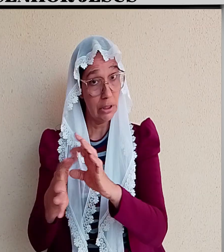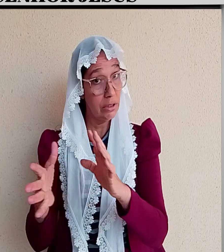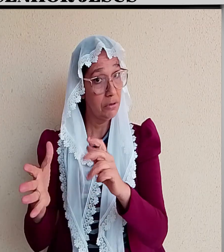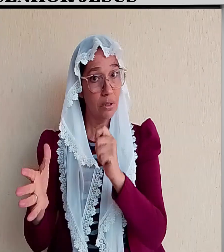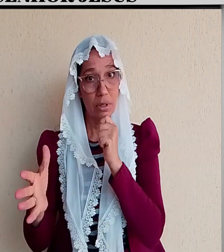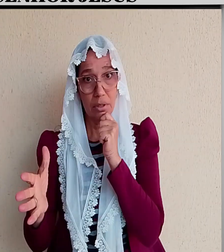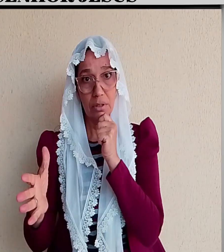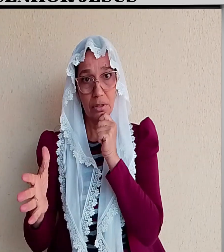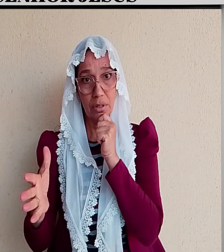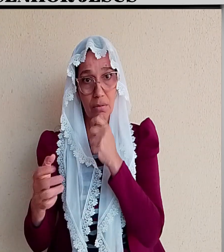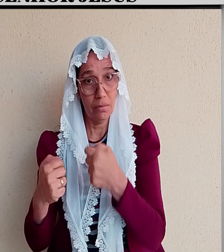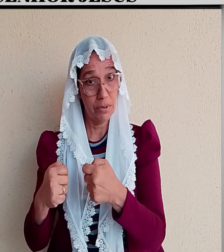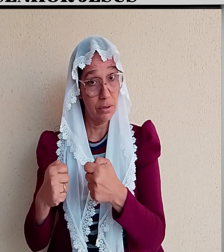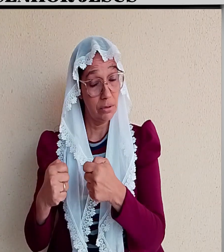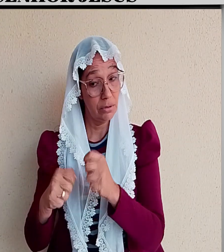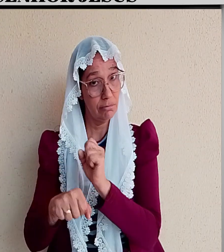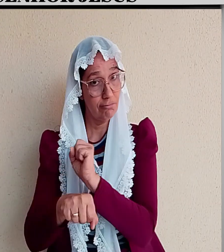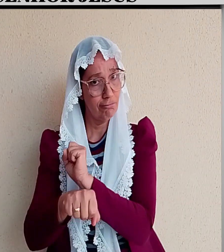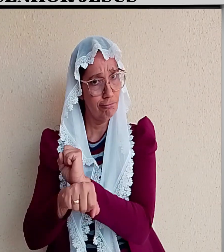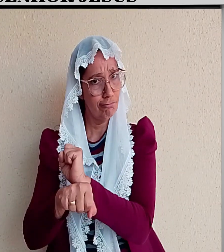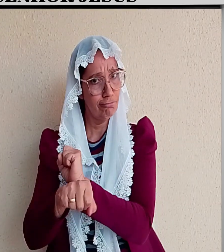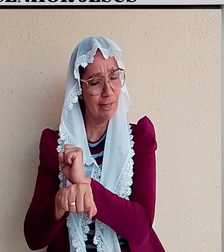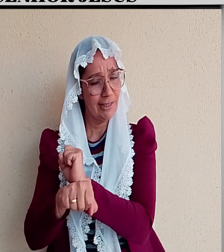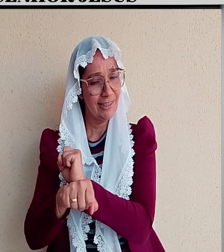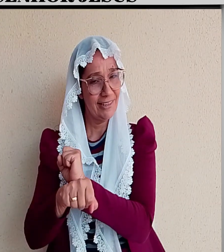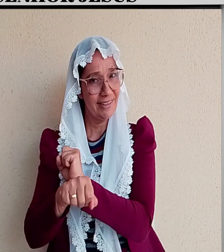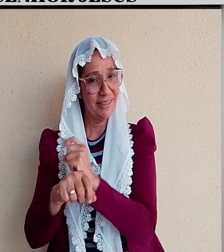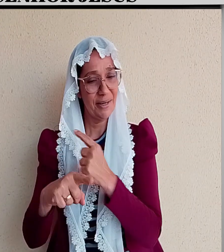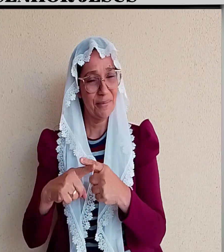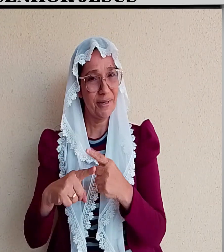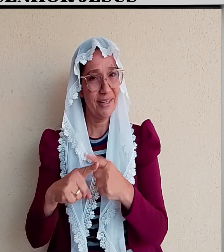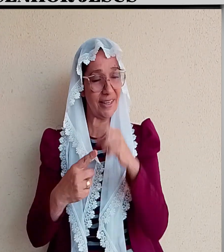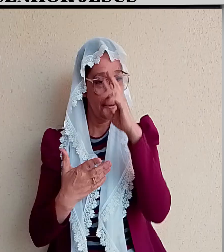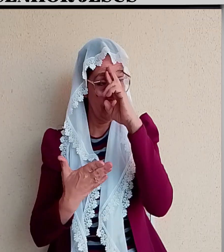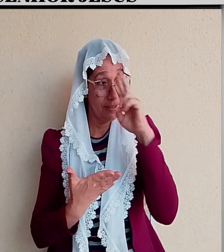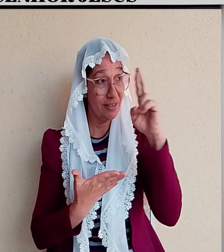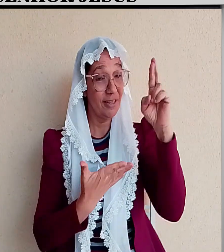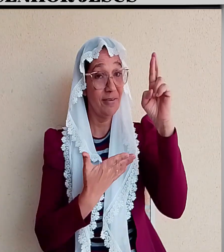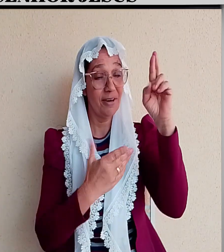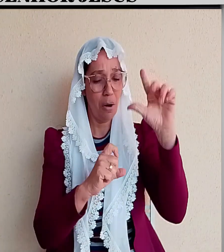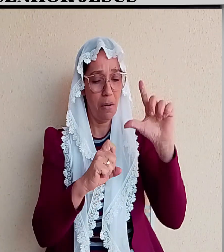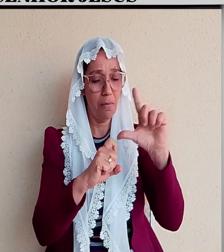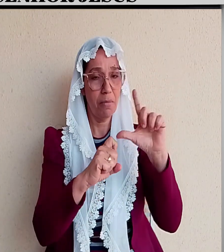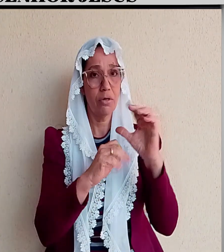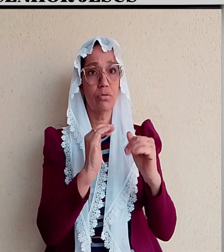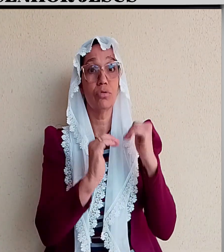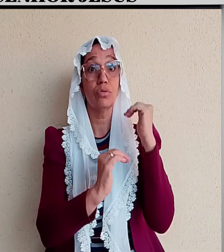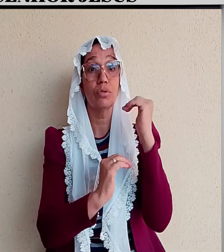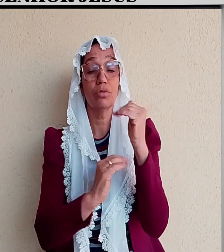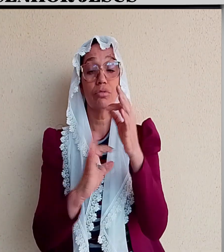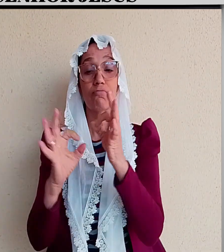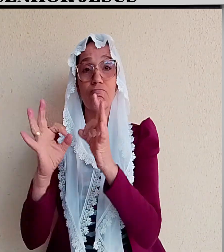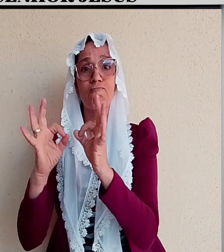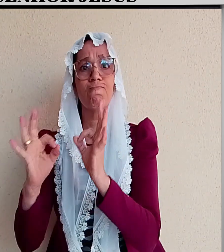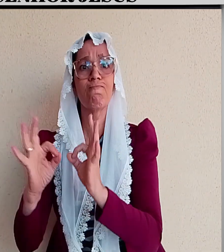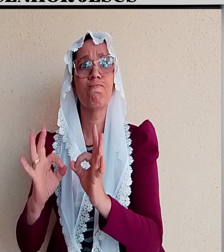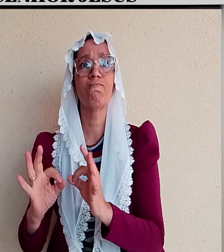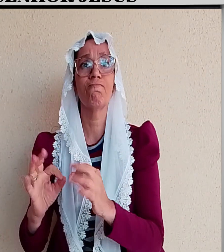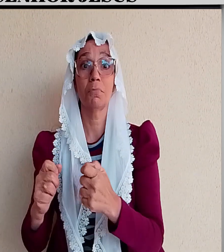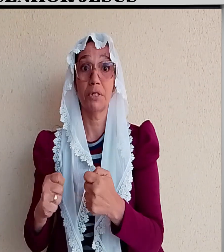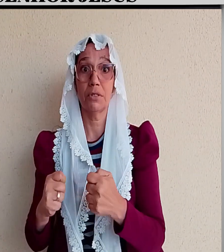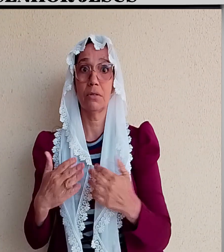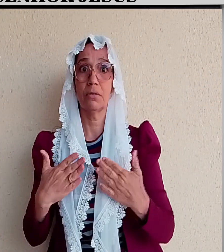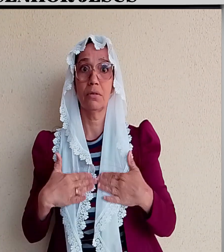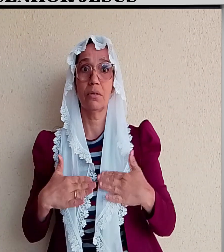é sincero, é fiel, aleluia, busca, aleluia, entrar na minha forma, o Senhor te diz: teu laudo é vitória, sem medo de errar. Glória